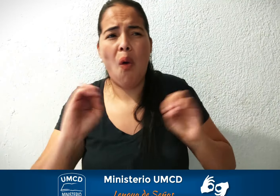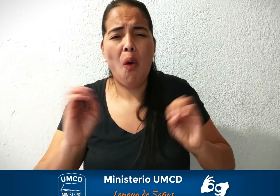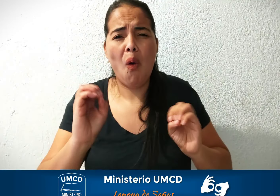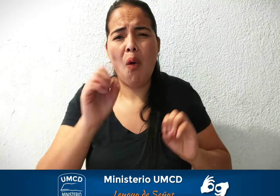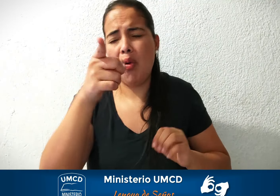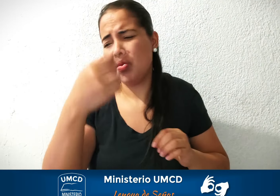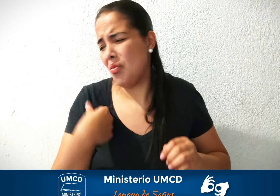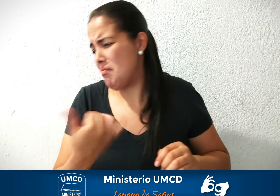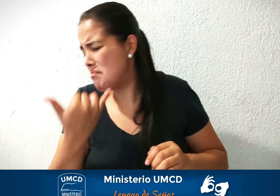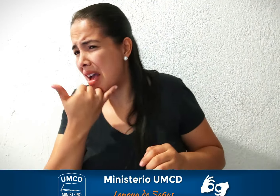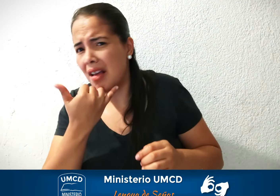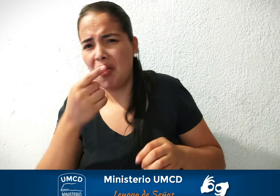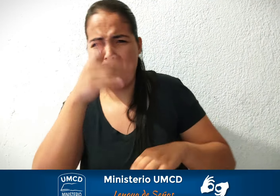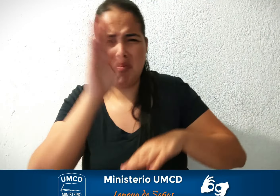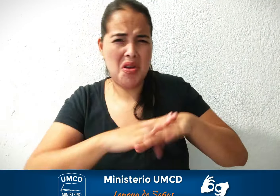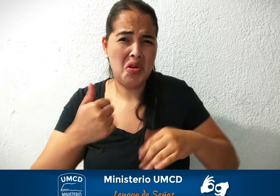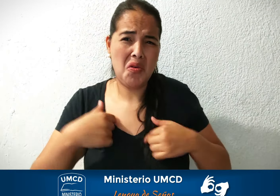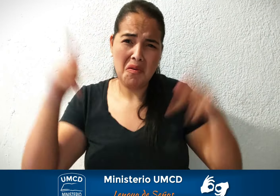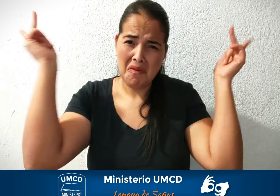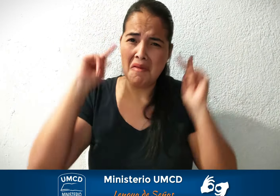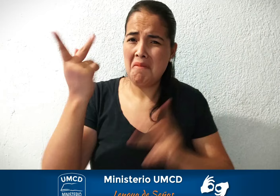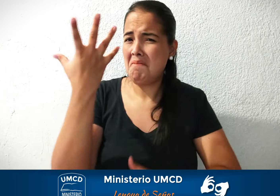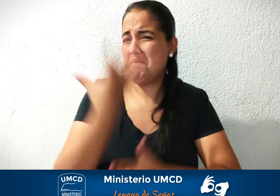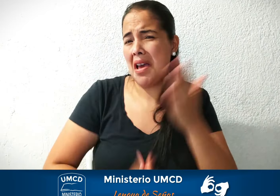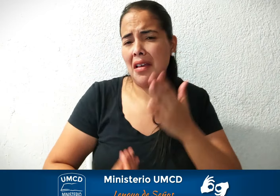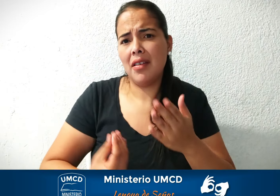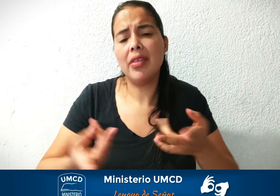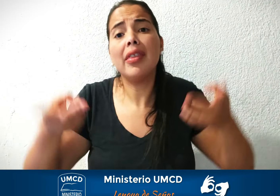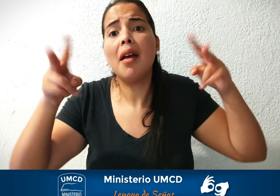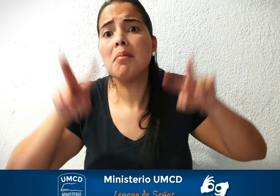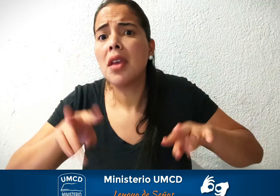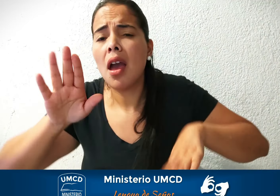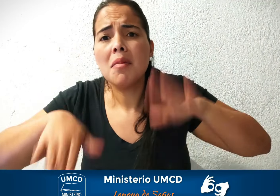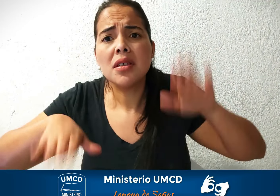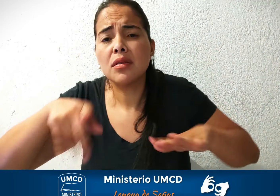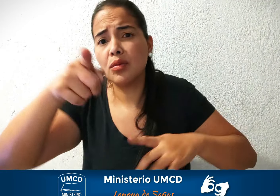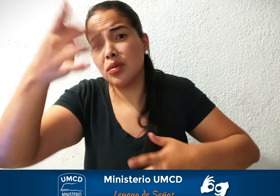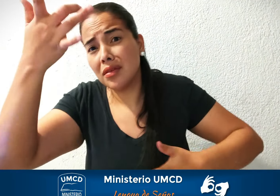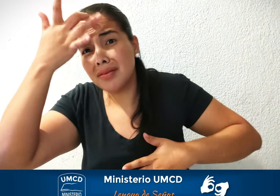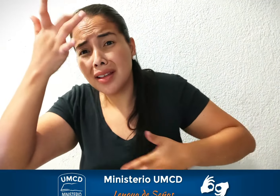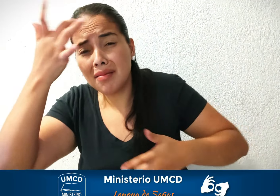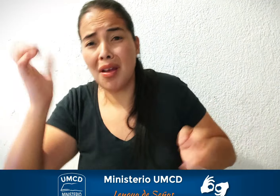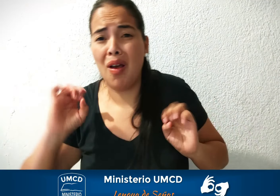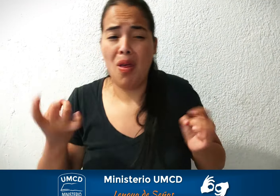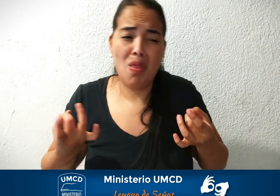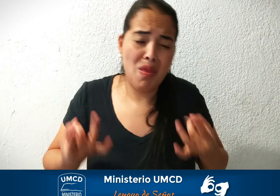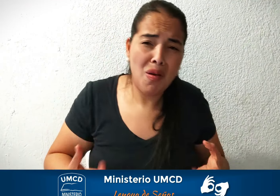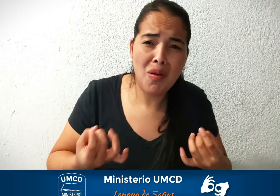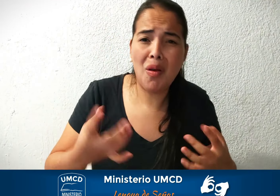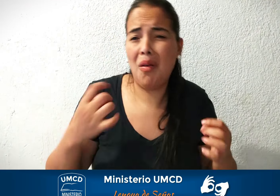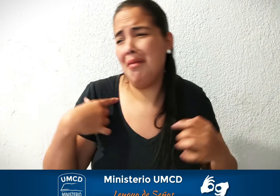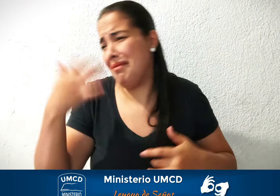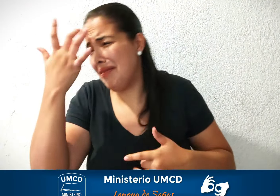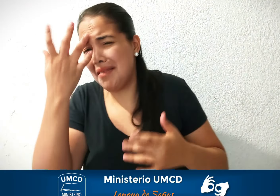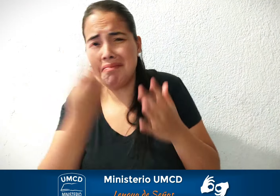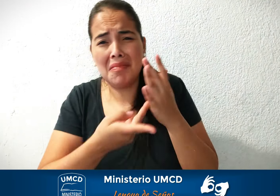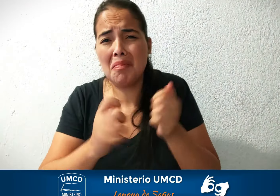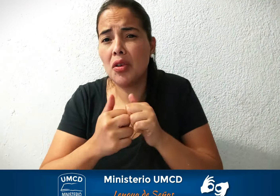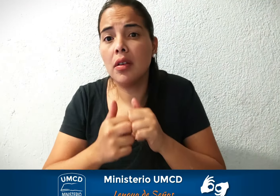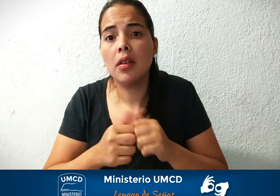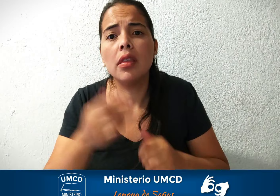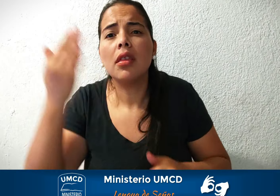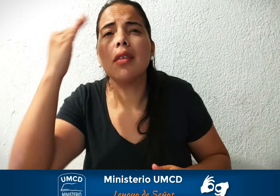puede ser producto del pecado, es posible. A veces también la enfermedad y los momentos de dolor y quebrantamiento pueden